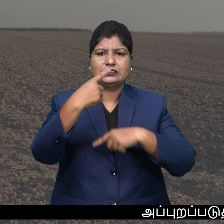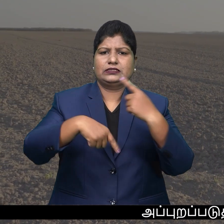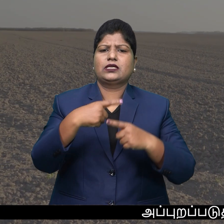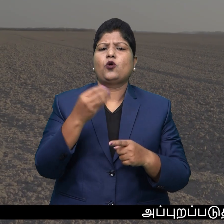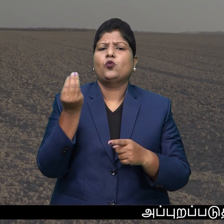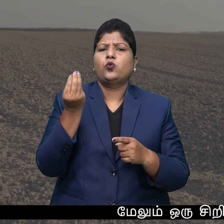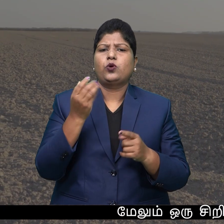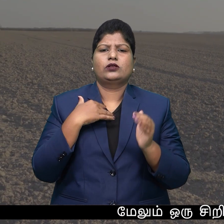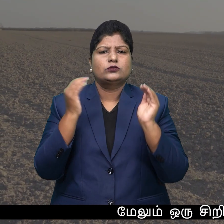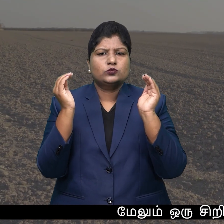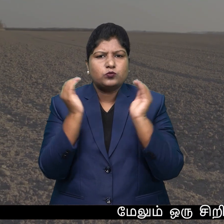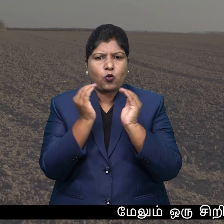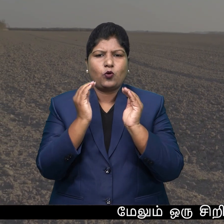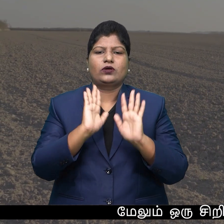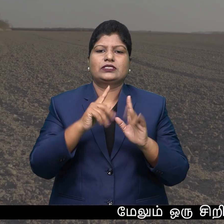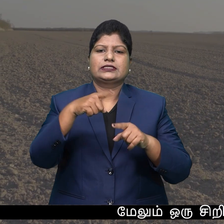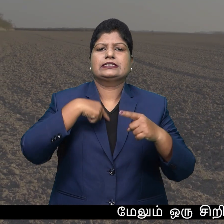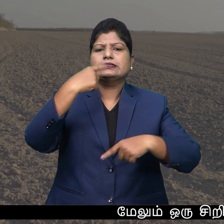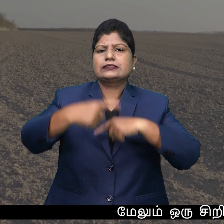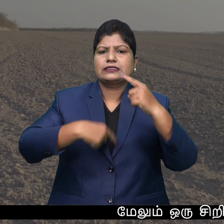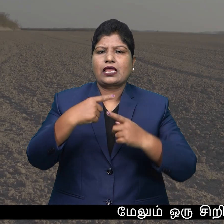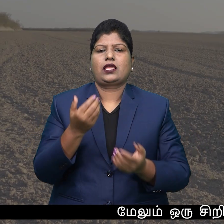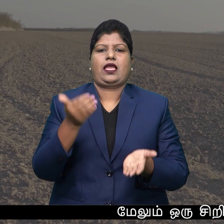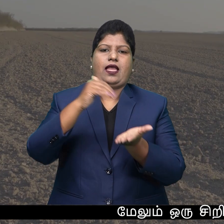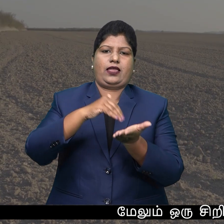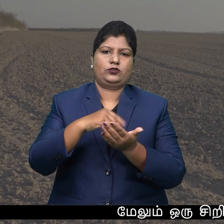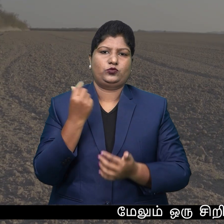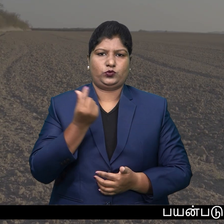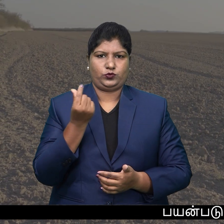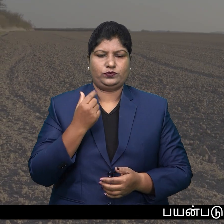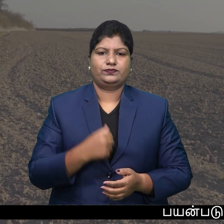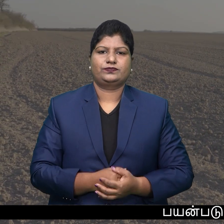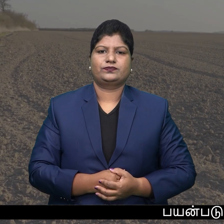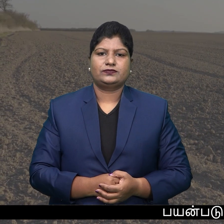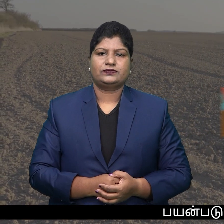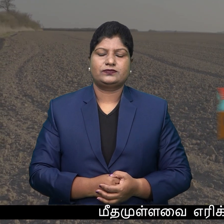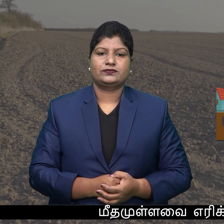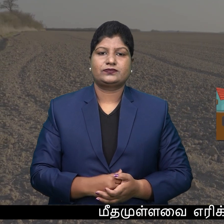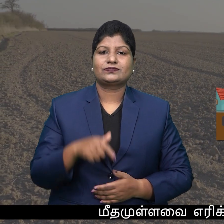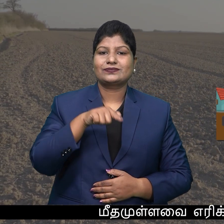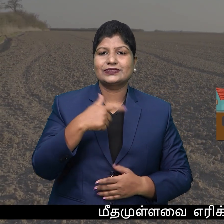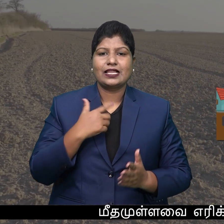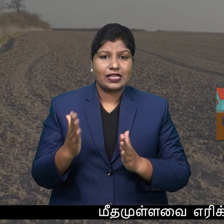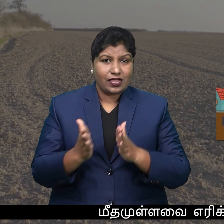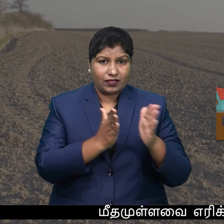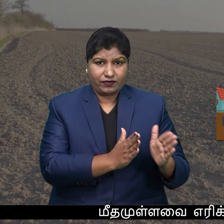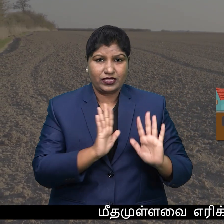அப்புறப்படுத்தப்படுகின்றன. மேலும் ஒரு சிறிய பகுதியே மீண்டும் பயன்படுத்தப்படுகிறது. மீதமுள்ளவை